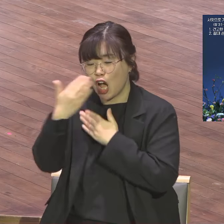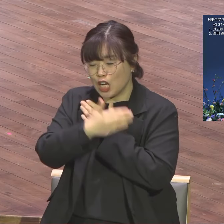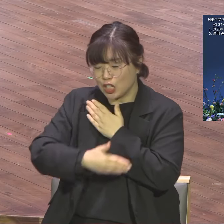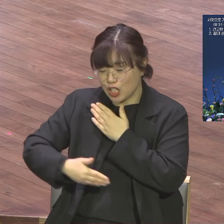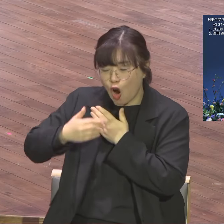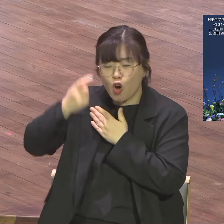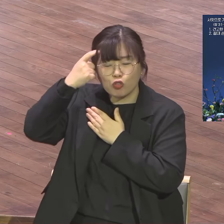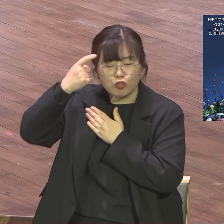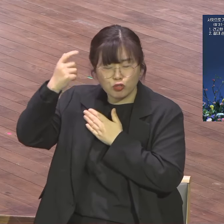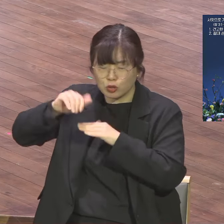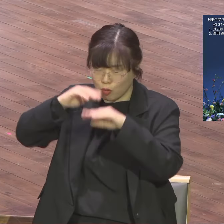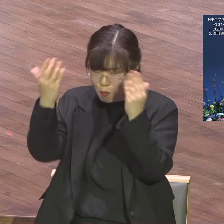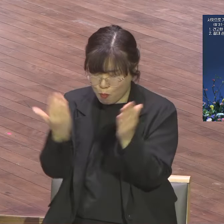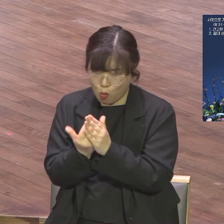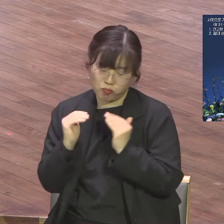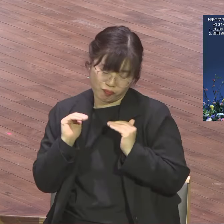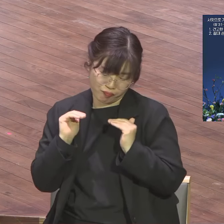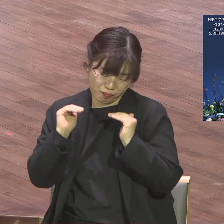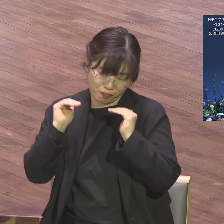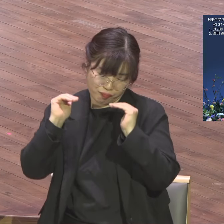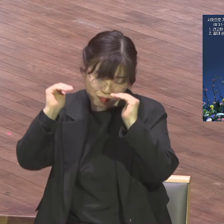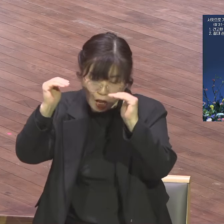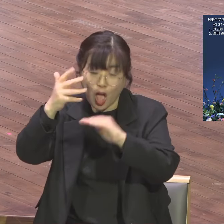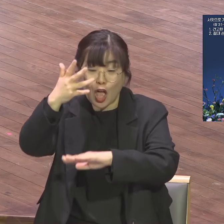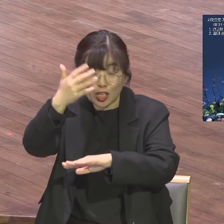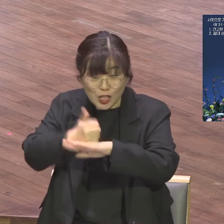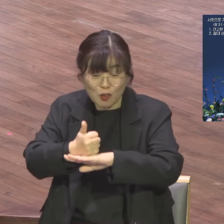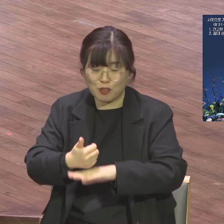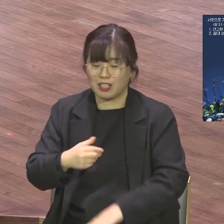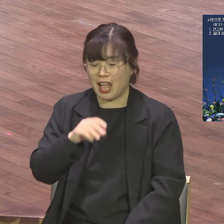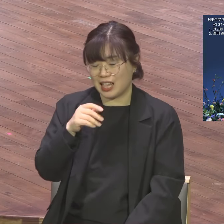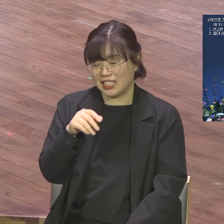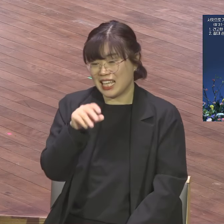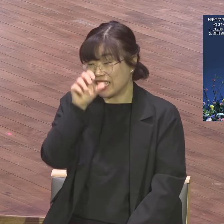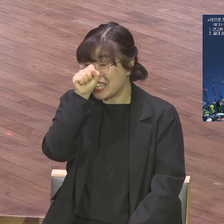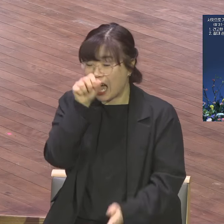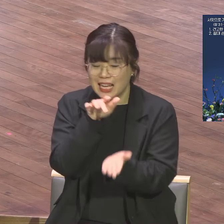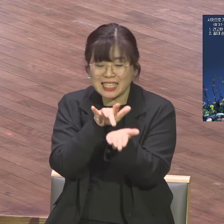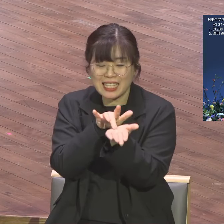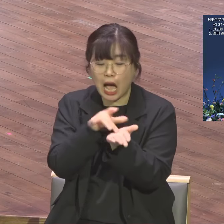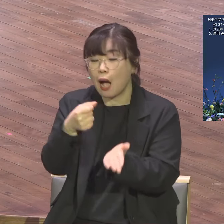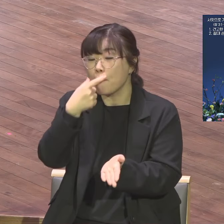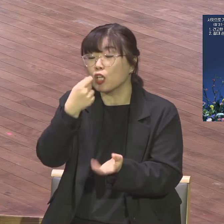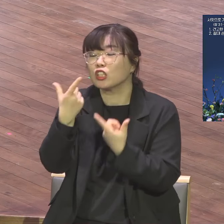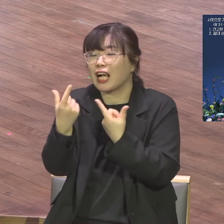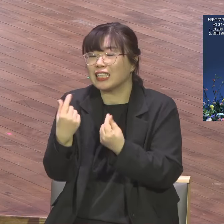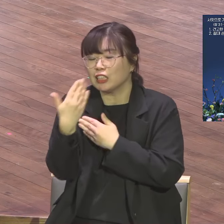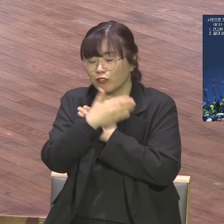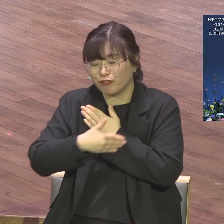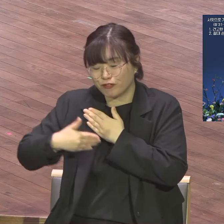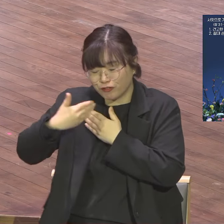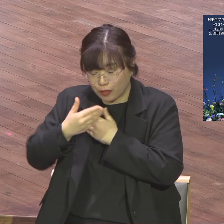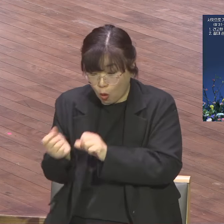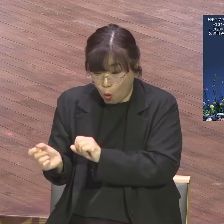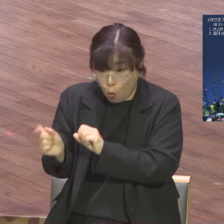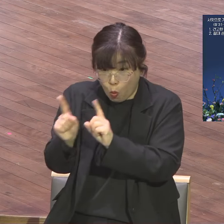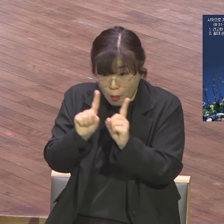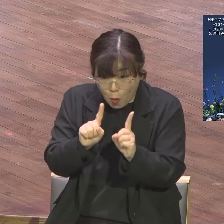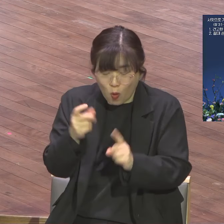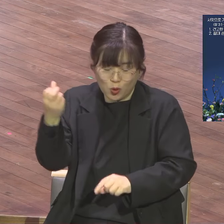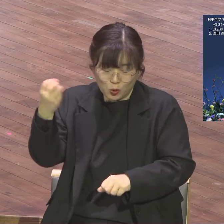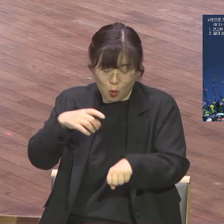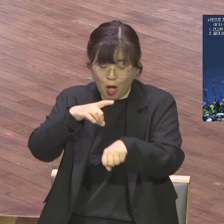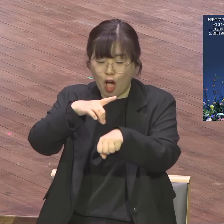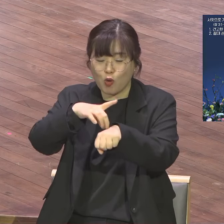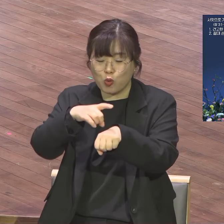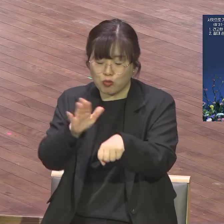이것이 내 몸에 양약이 되어 내 골수를 윤택하게 하리라. 양약이 돼야